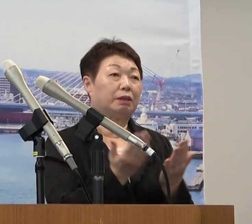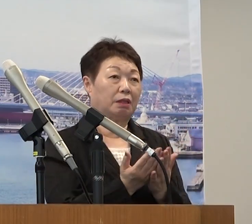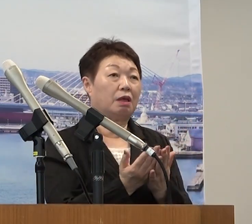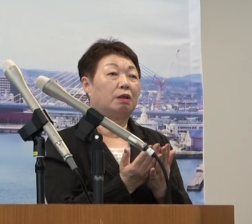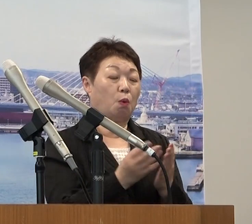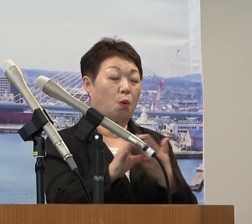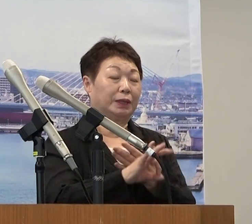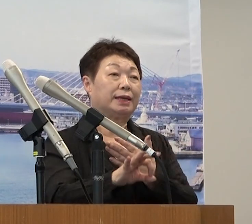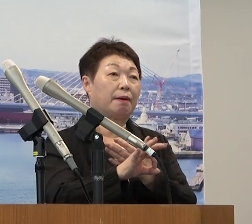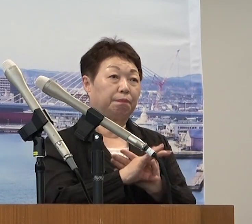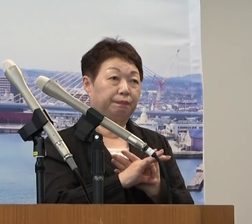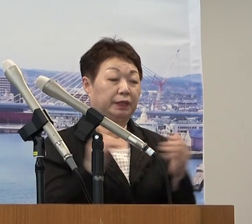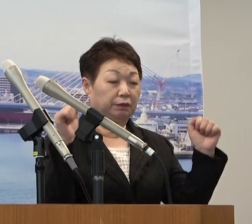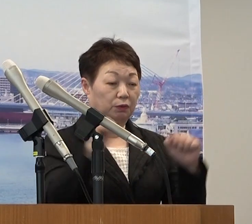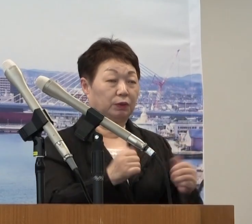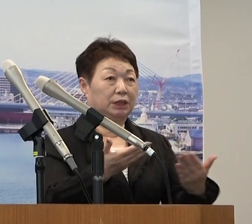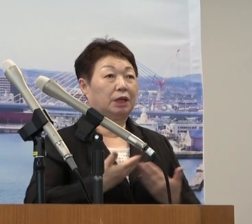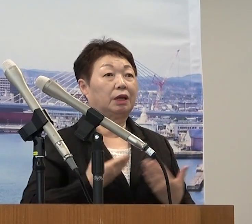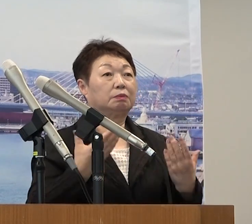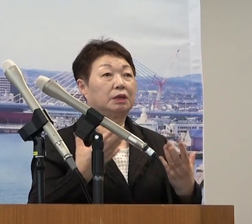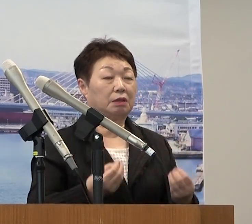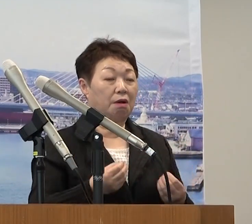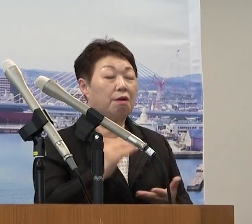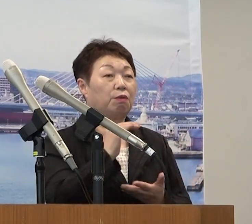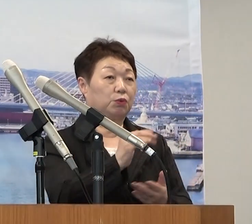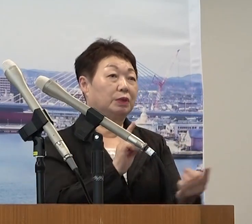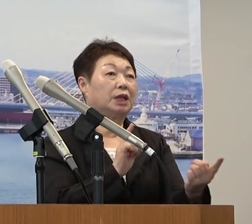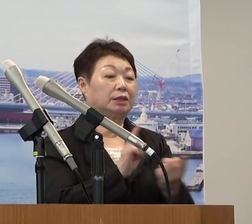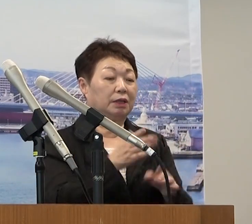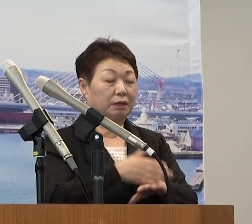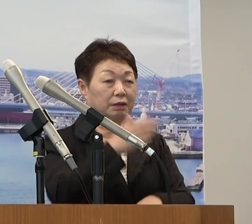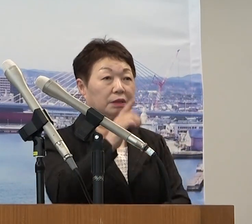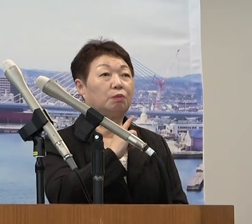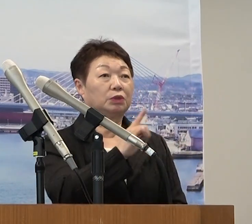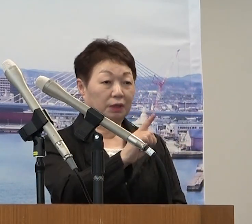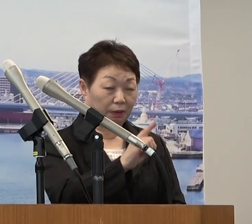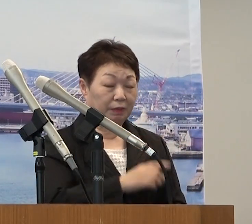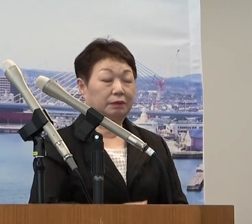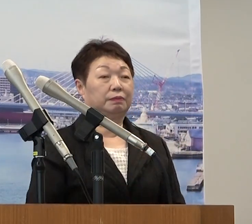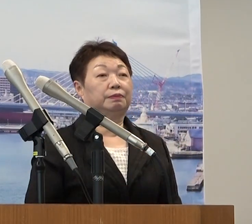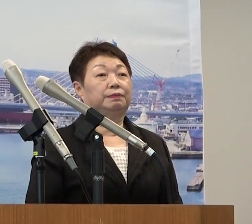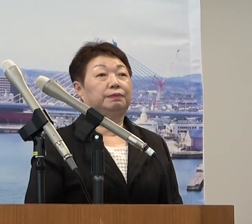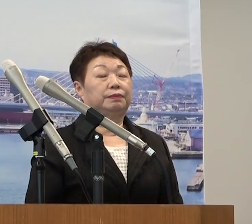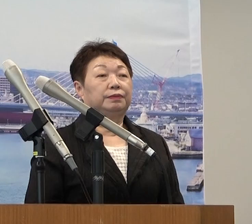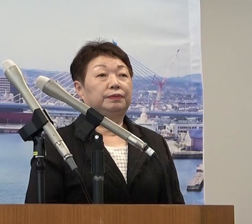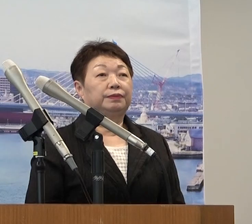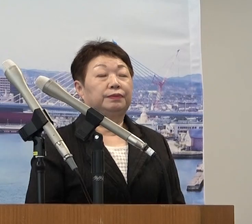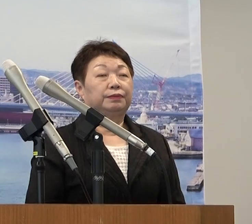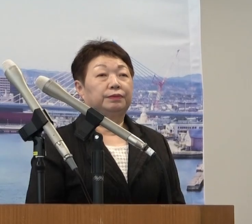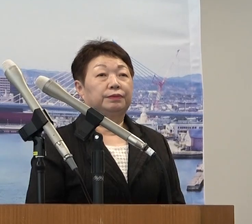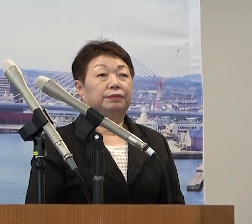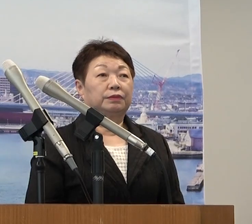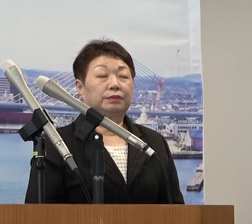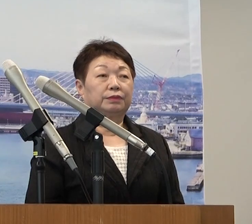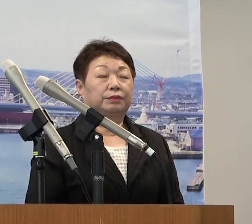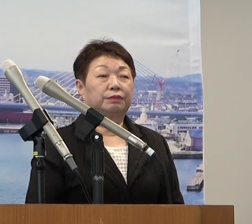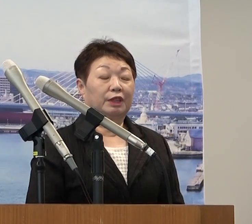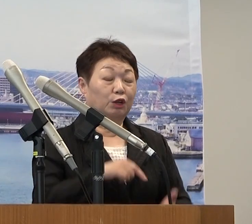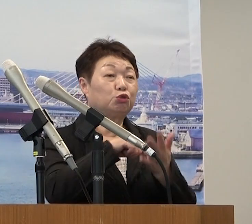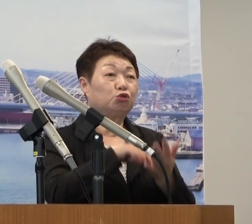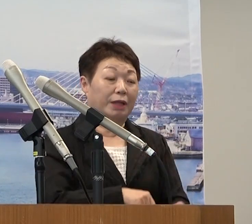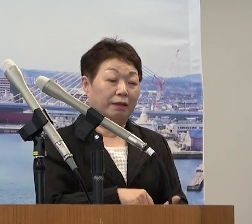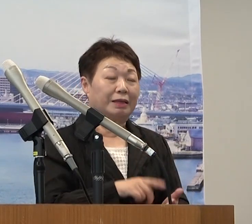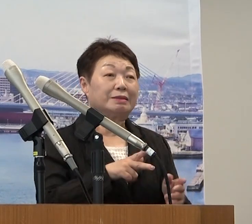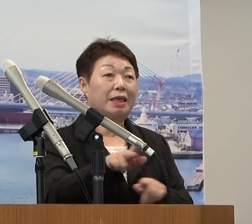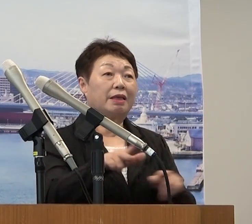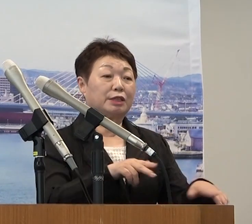てご承認いただきましたことにまずもって感謝を申し上げるところでございます。重点政策の一つ